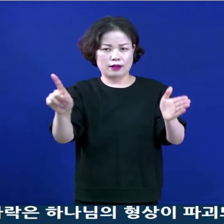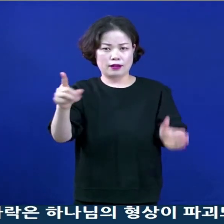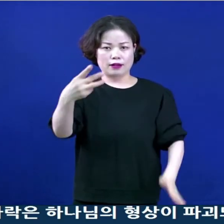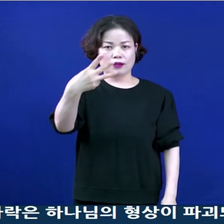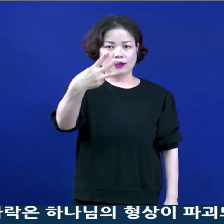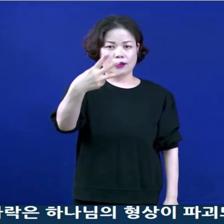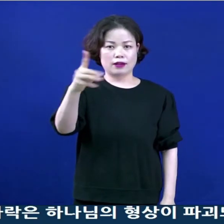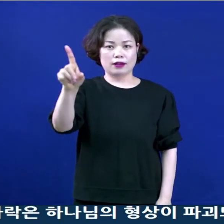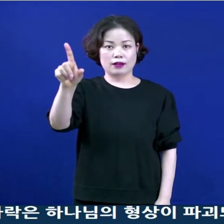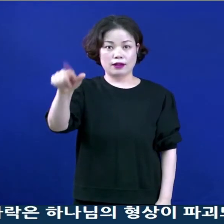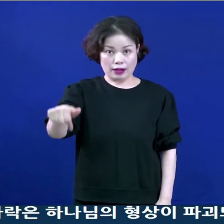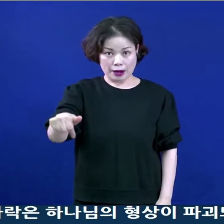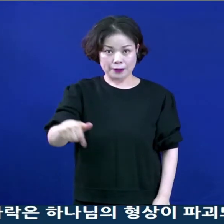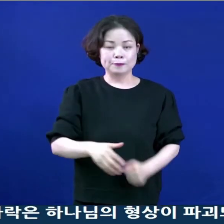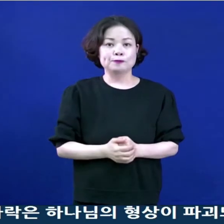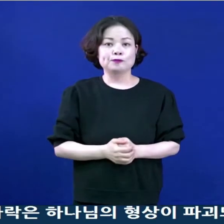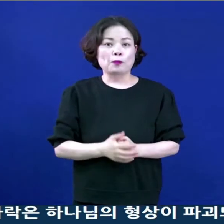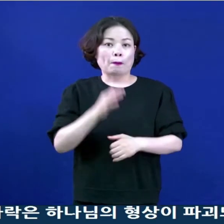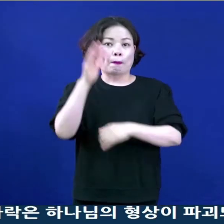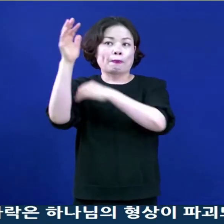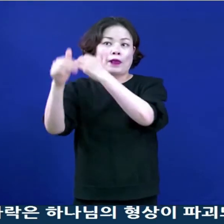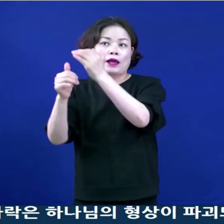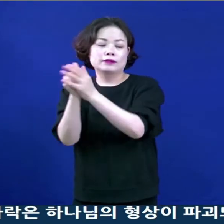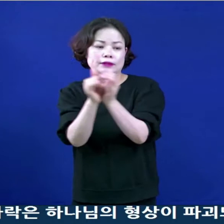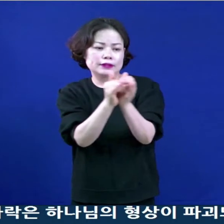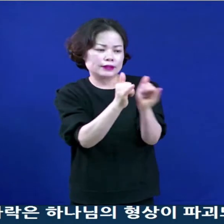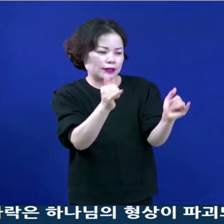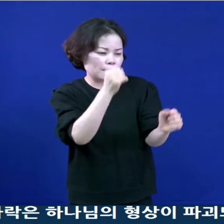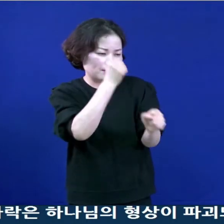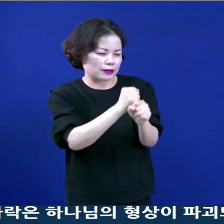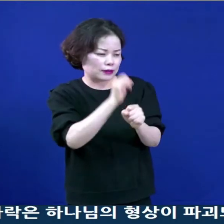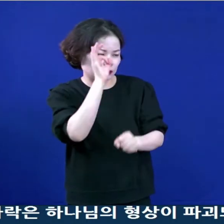하나님이 세상을 만드실 때 보시기에 좋았죠?